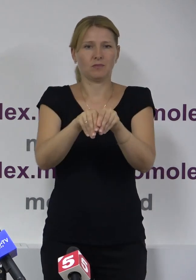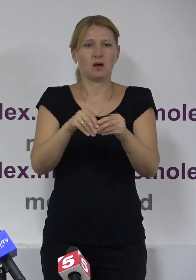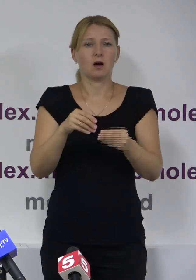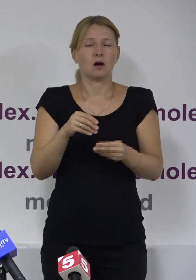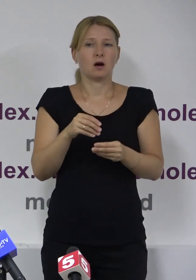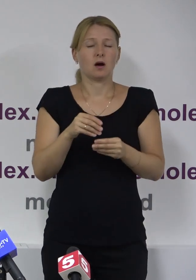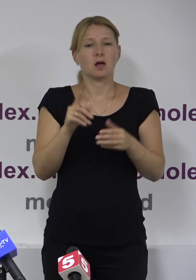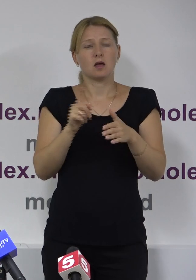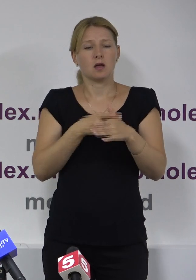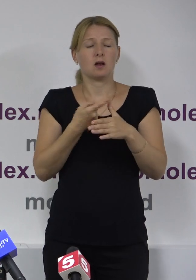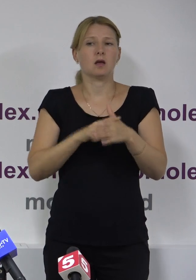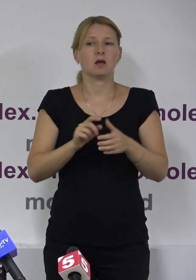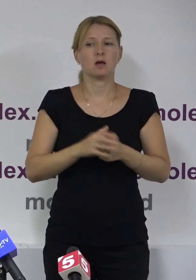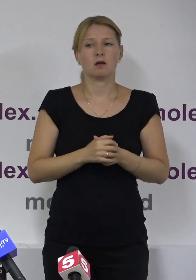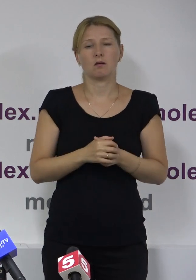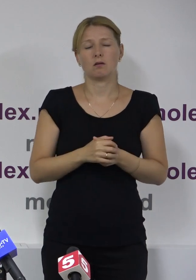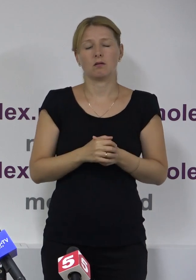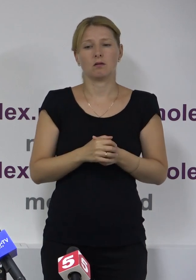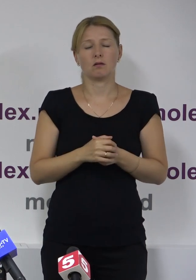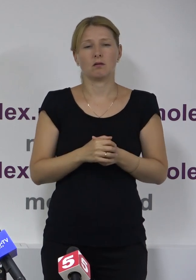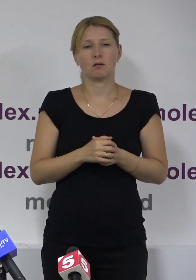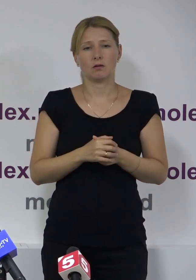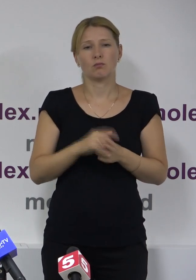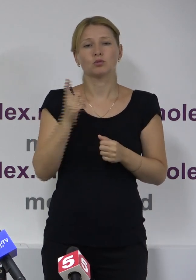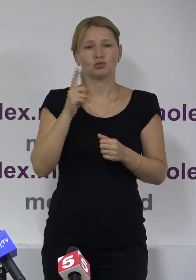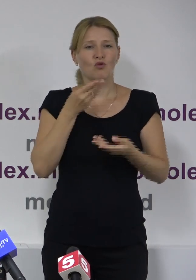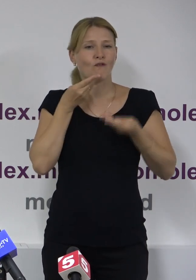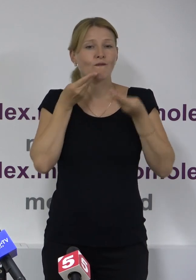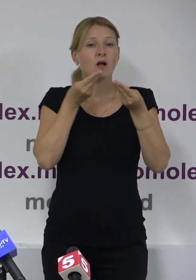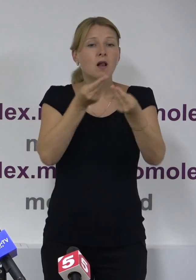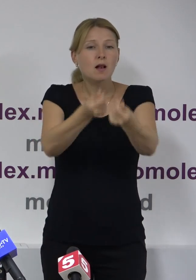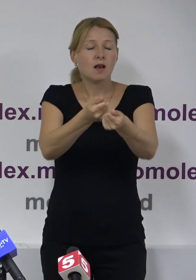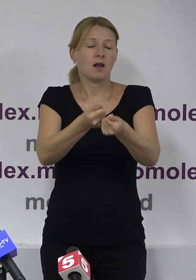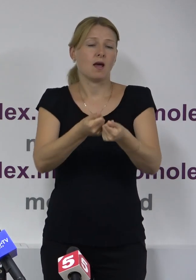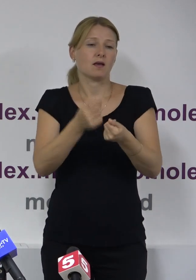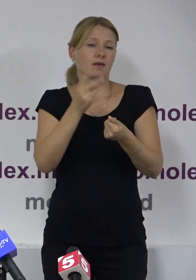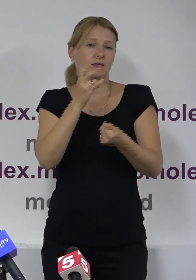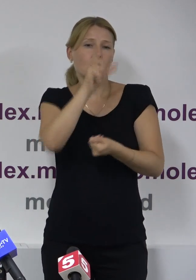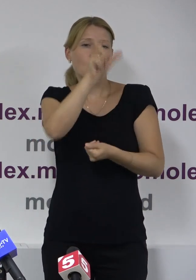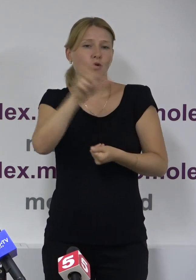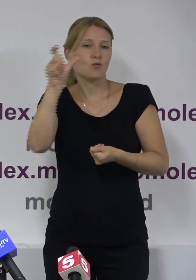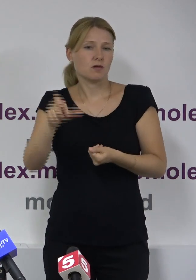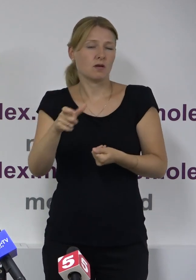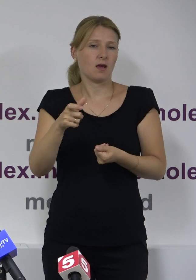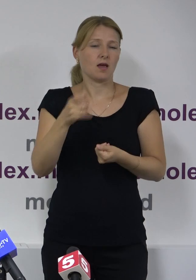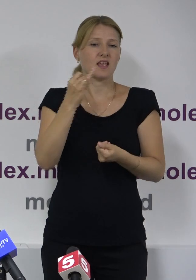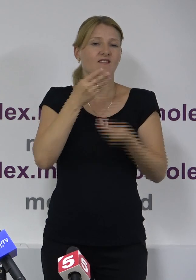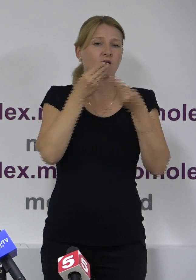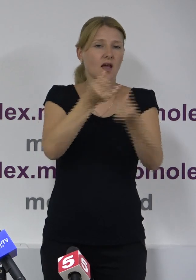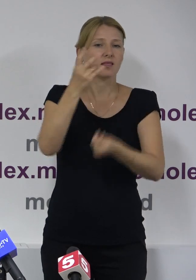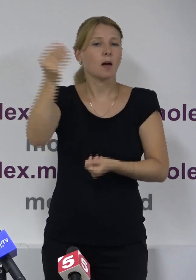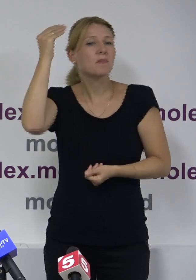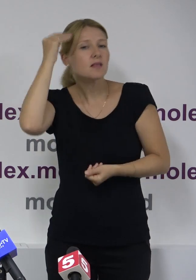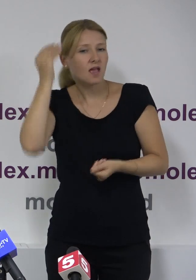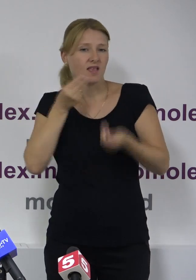potențialul ca acestea să influențeze, să spunem așa, formarea opiniilor cetățenilor pe un subiect sau